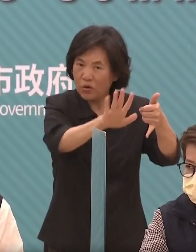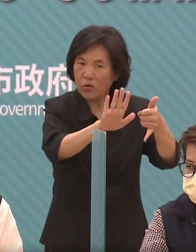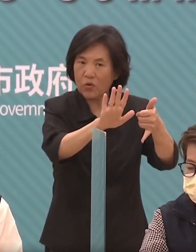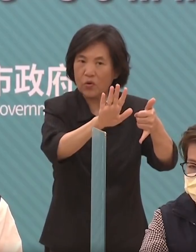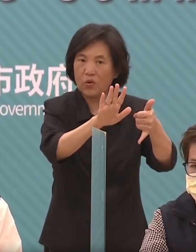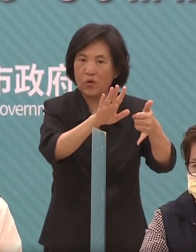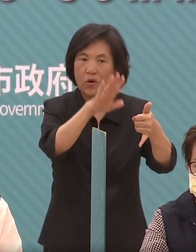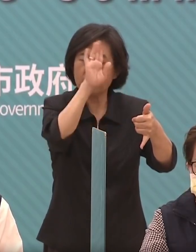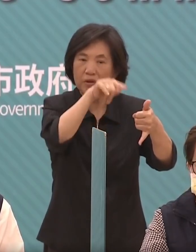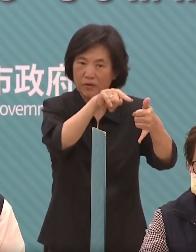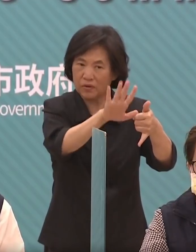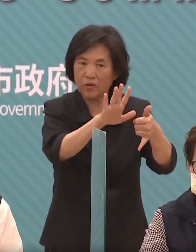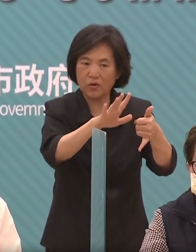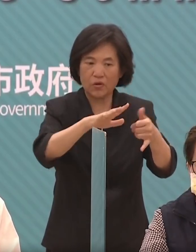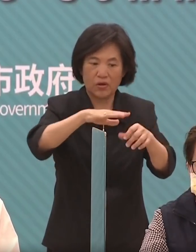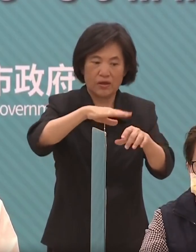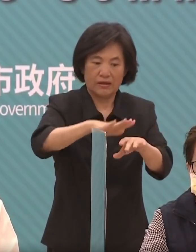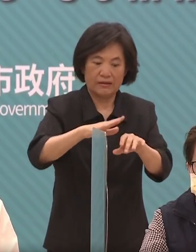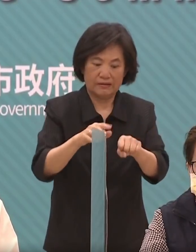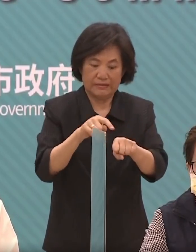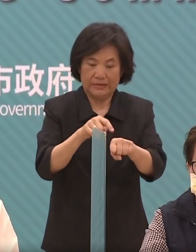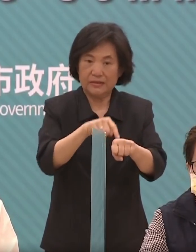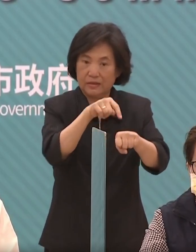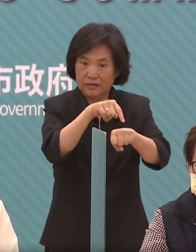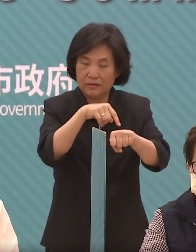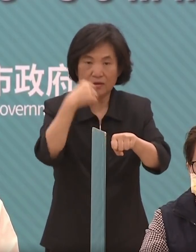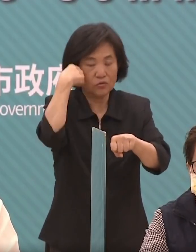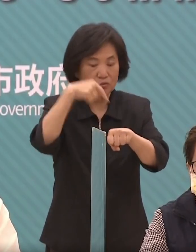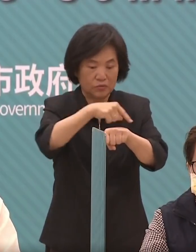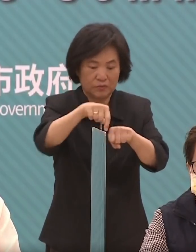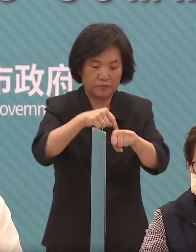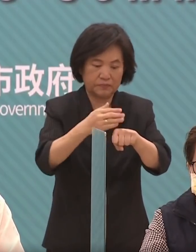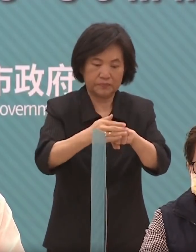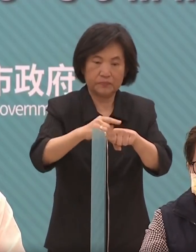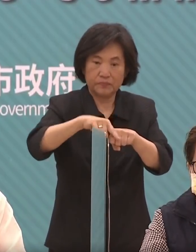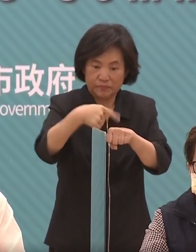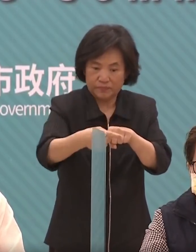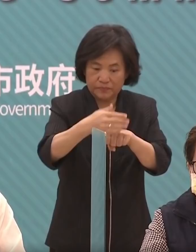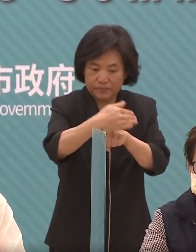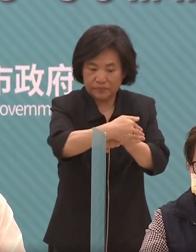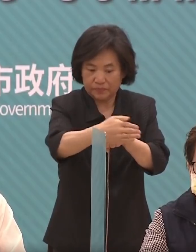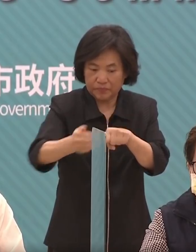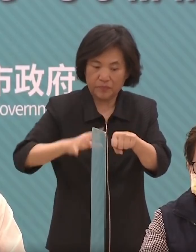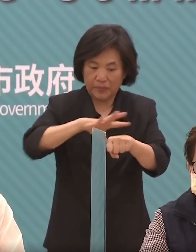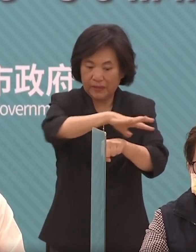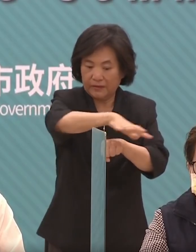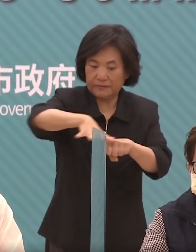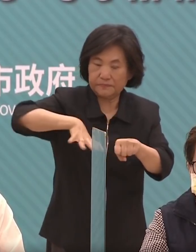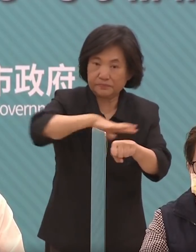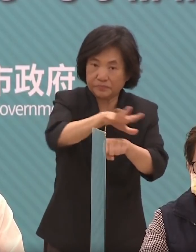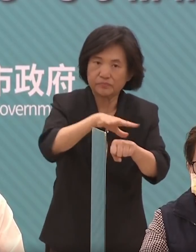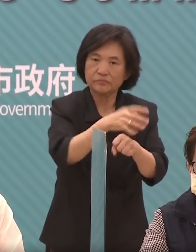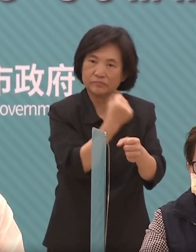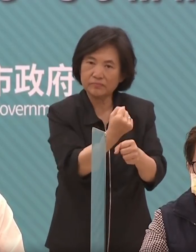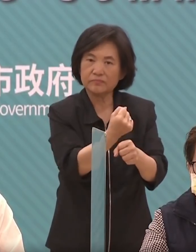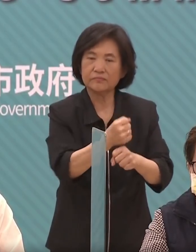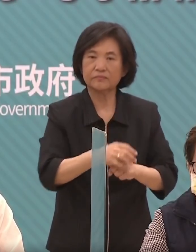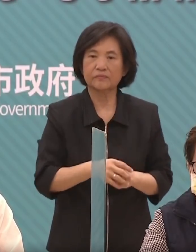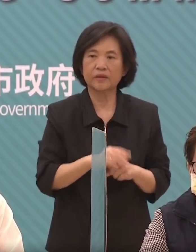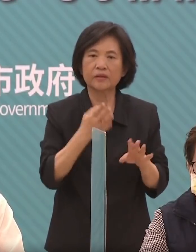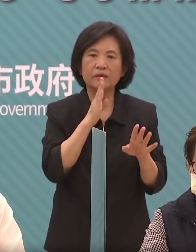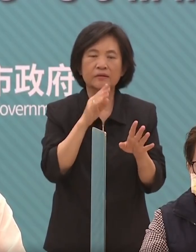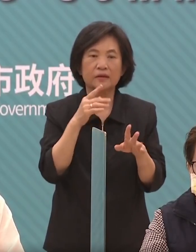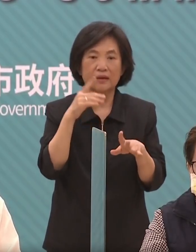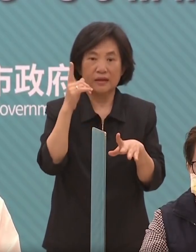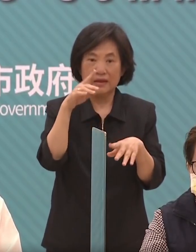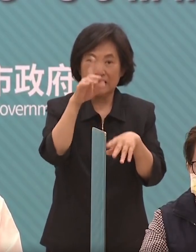框，我们就要框那个第一圈的啊，要设定居家隔离。那坦白讲哦，在台北市不见得有办法做到一